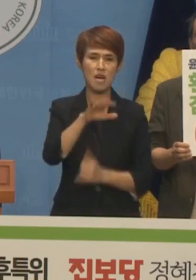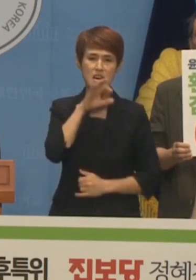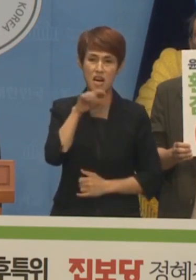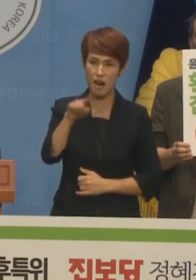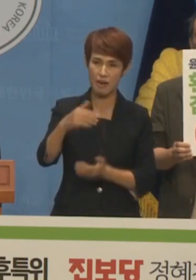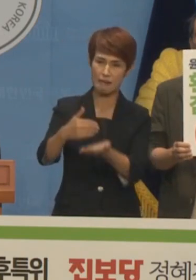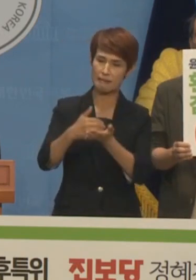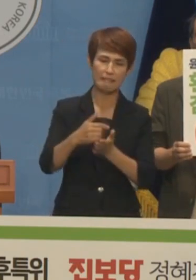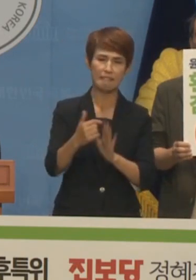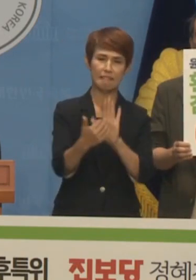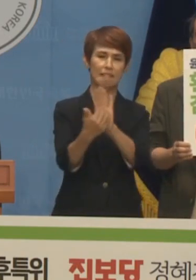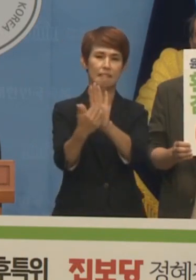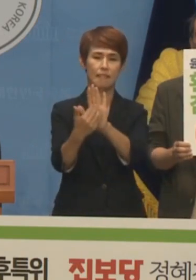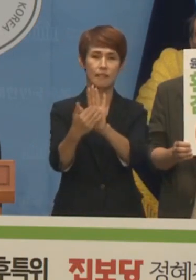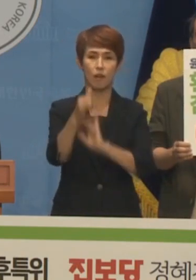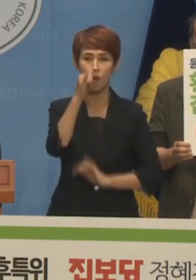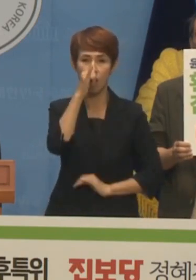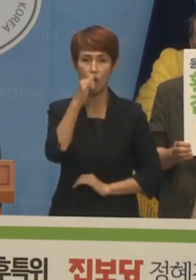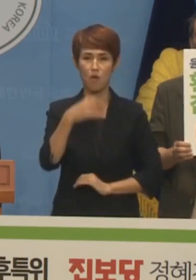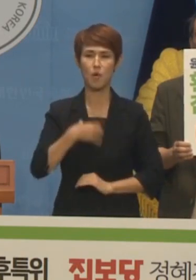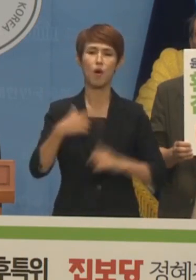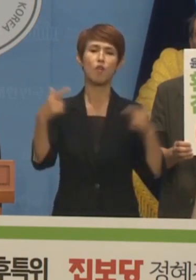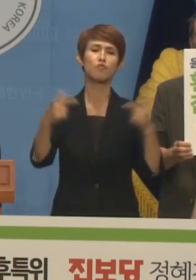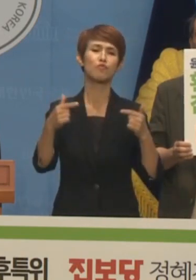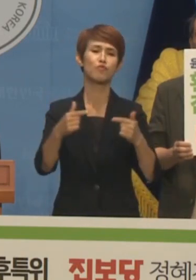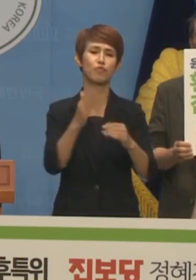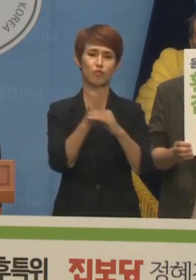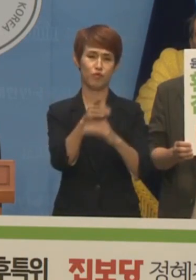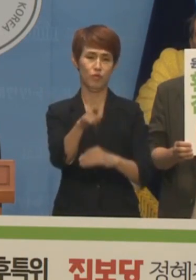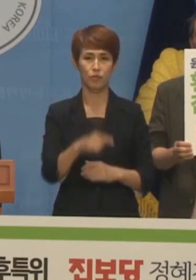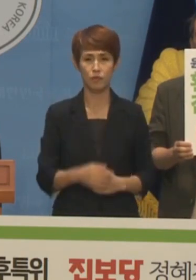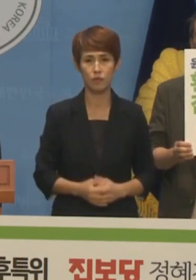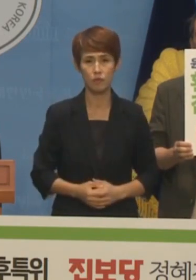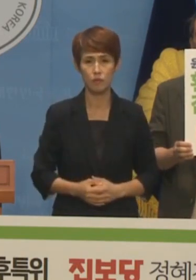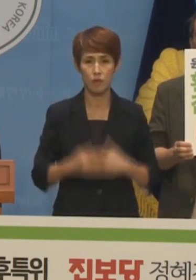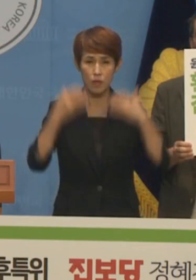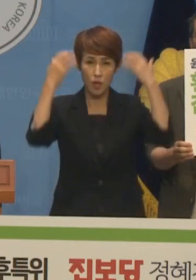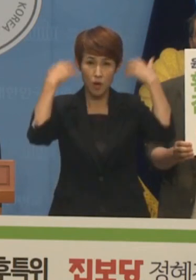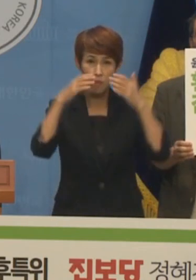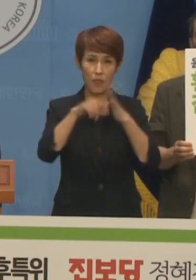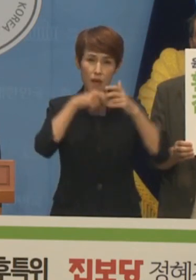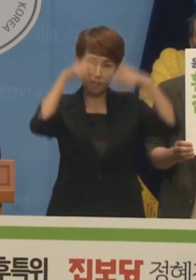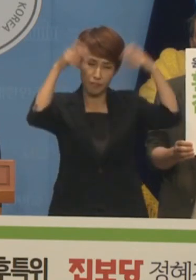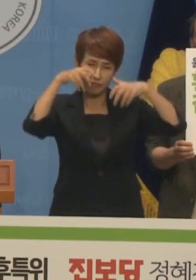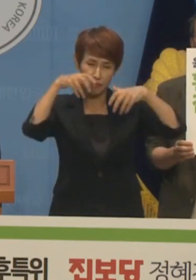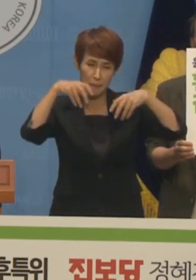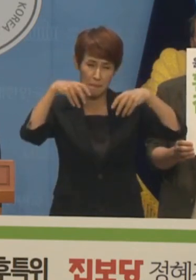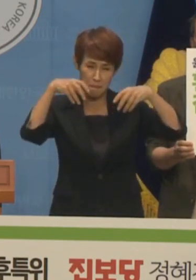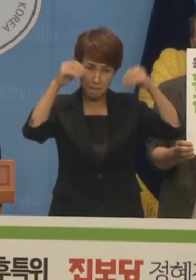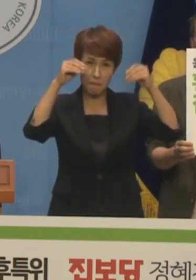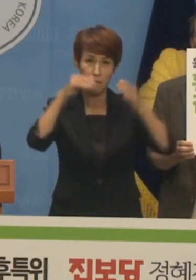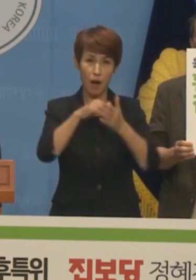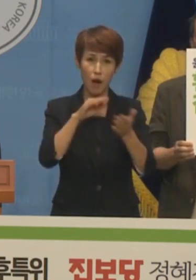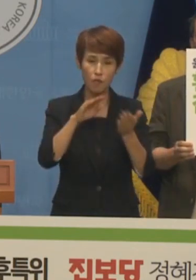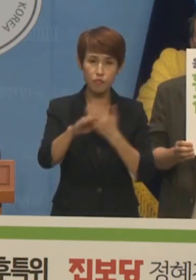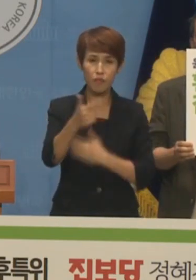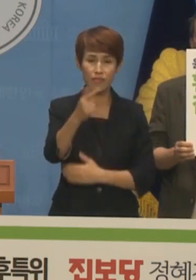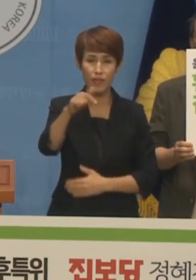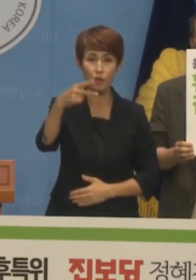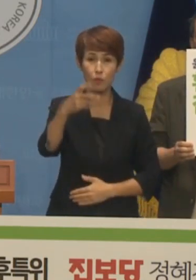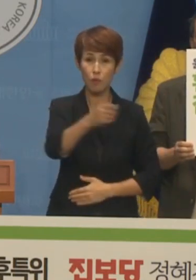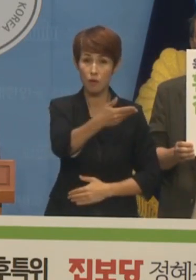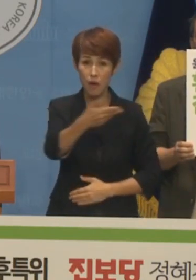반박하고 위험을 축소하는 데 더 노력하고 있습니다. 올 여름 장마가 끝나면 또다시 낙동강에는 독소를 품은